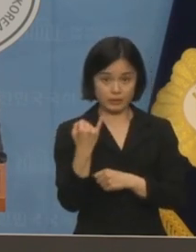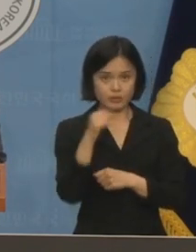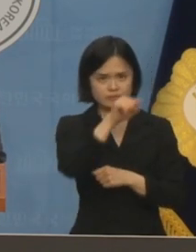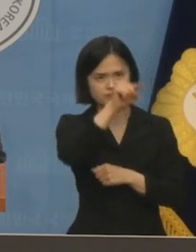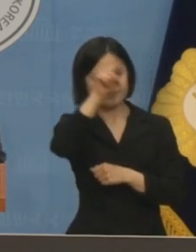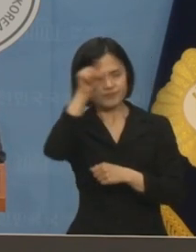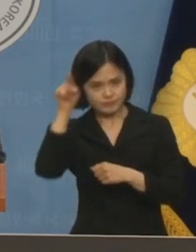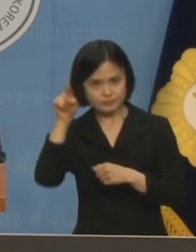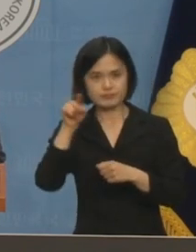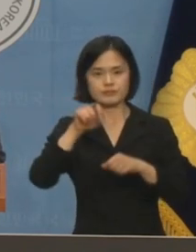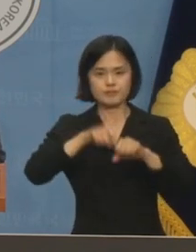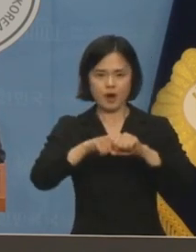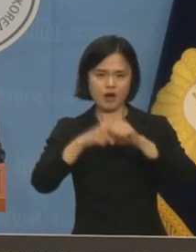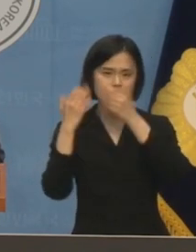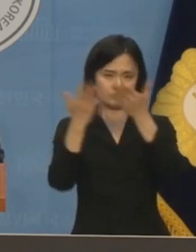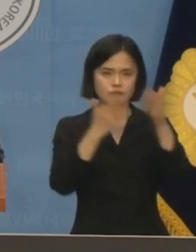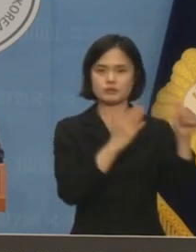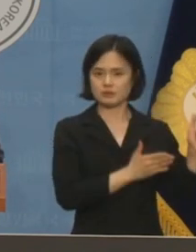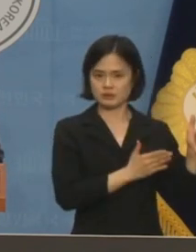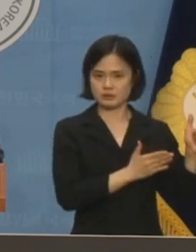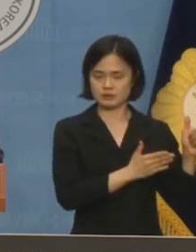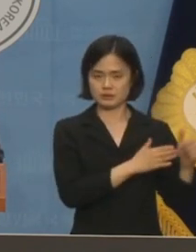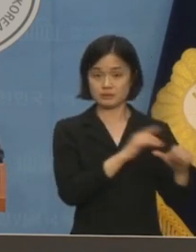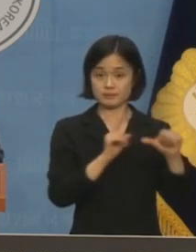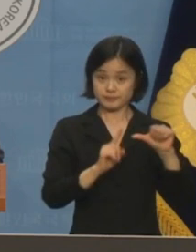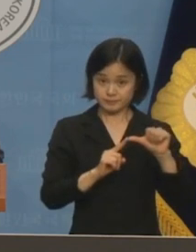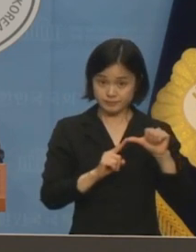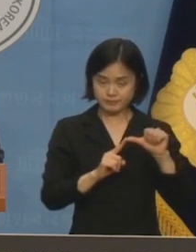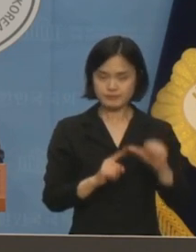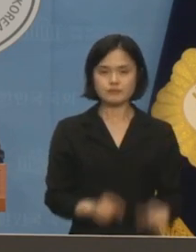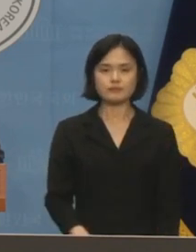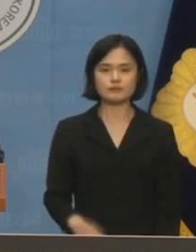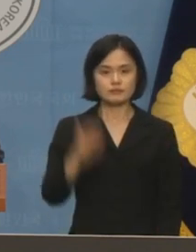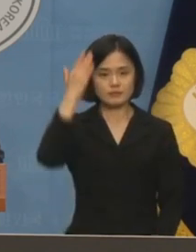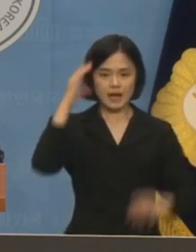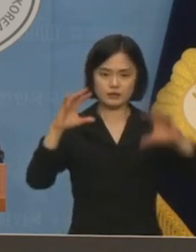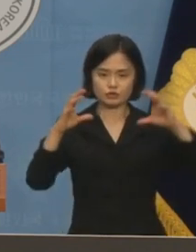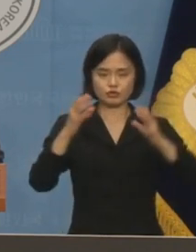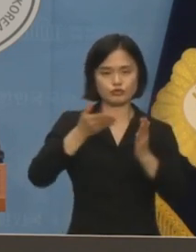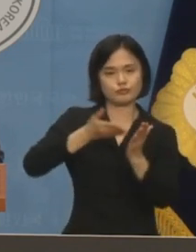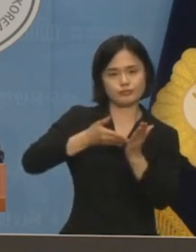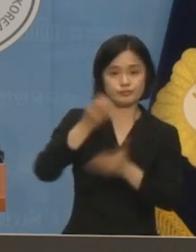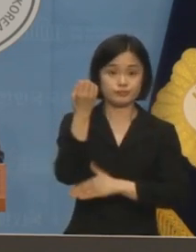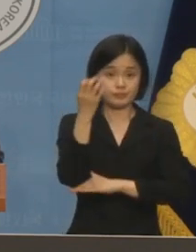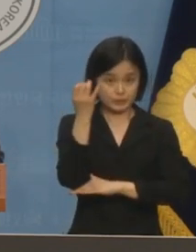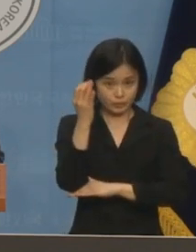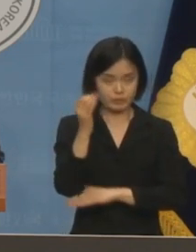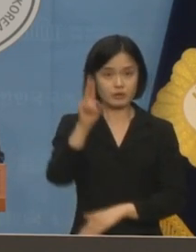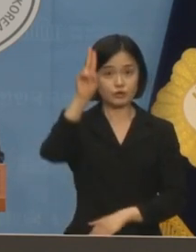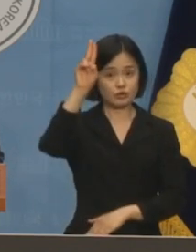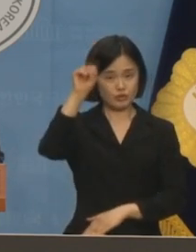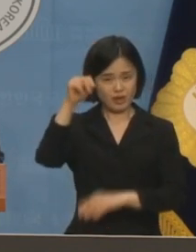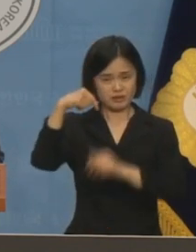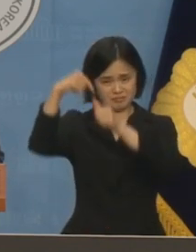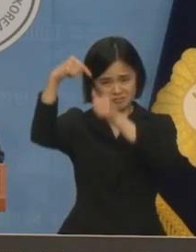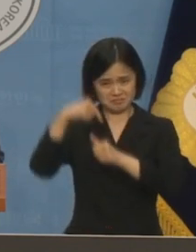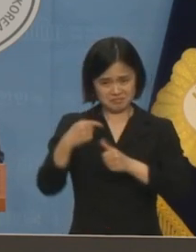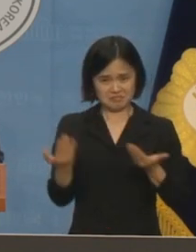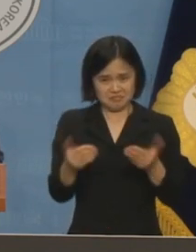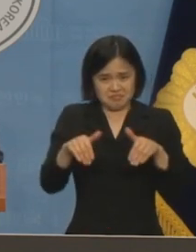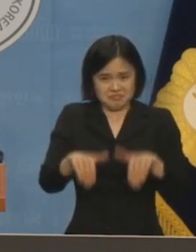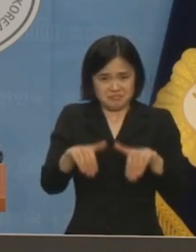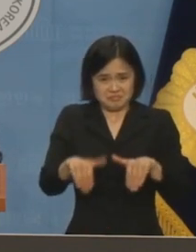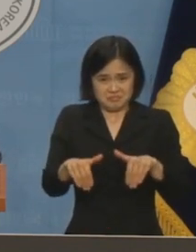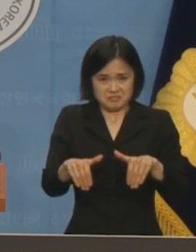엄중 문책하라. 하나, 대한민국 언론방송은 더 이상 유엔의 하수인 노릇하는